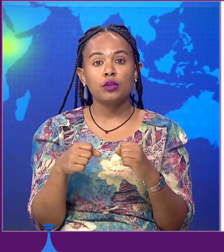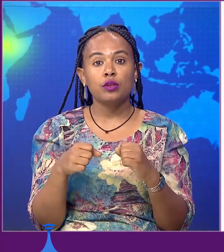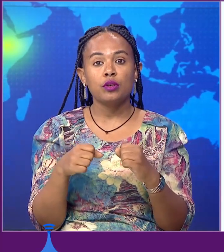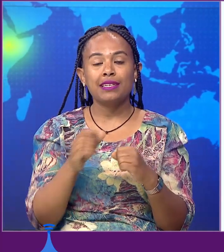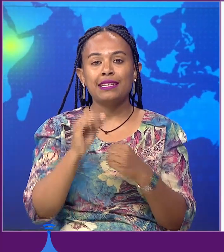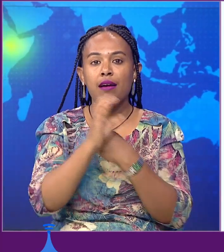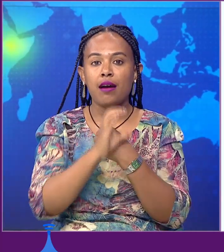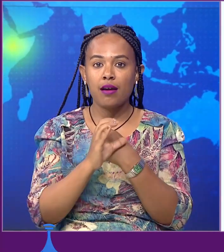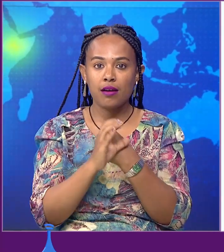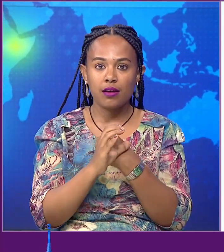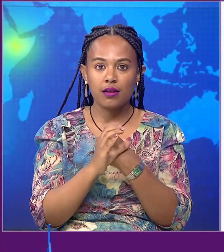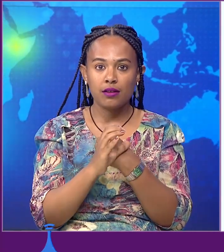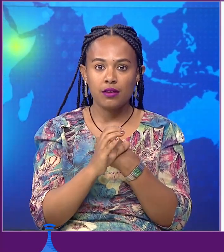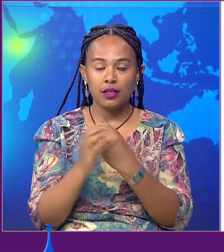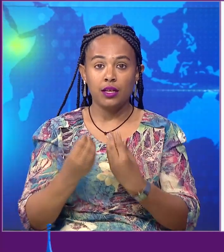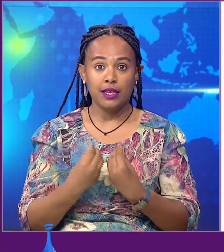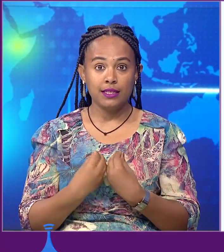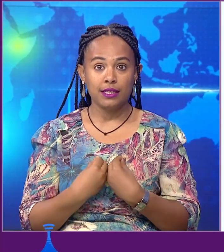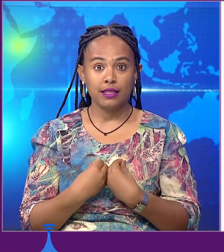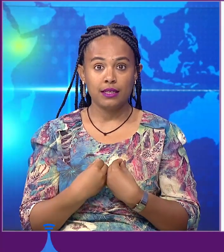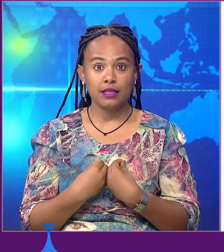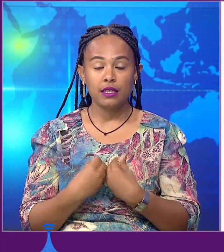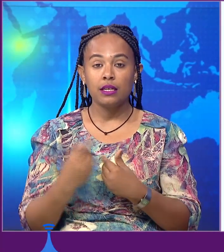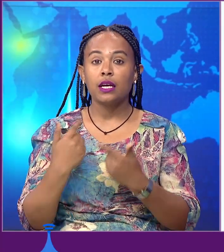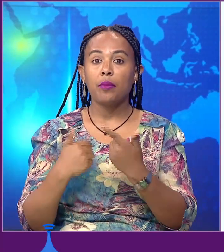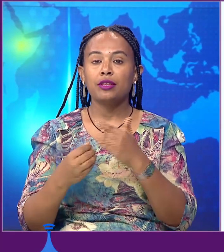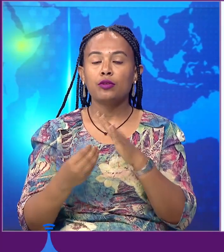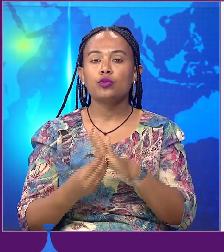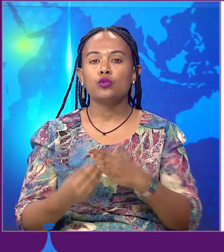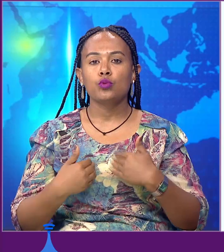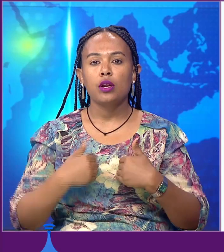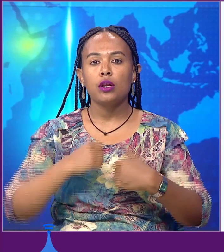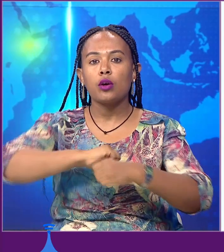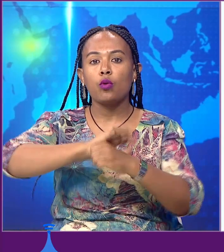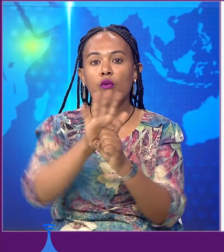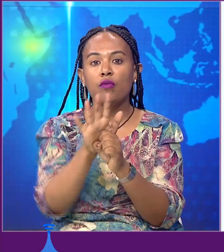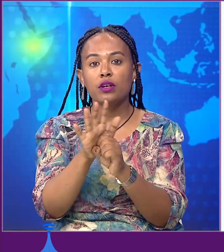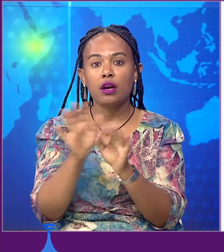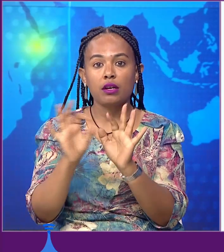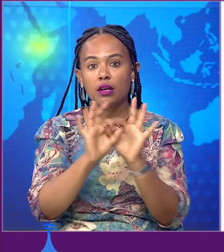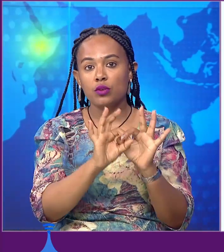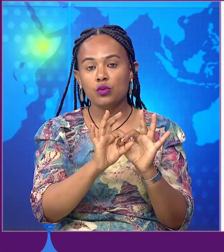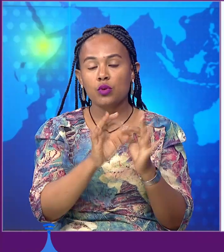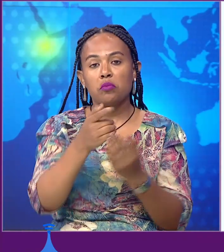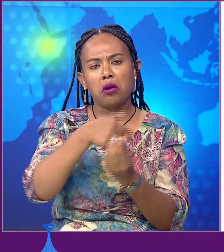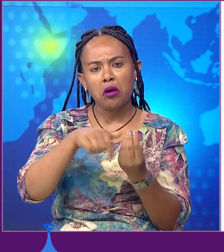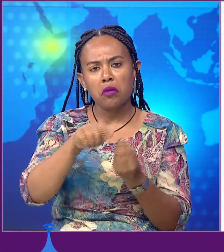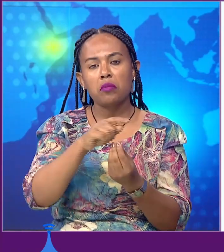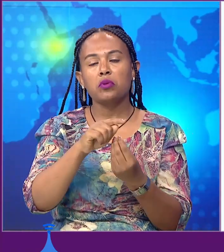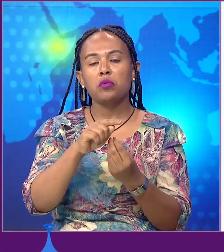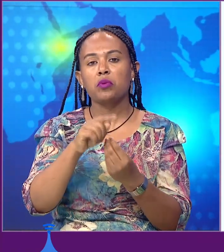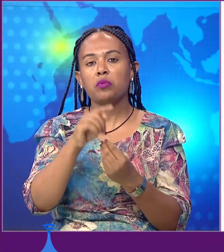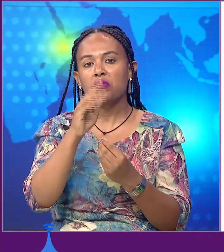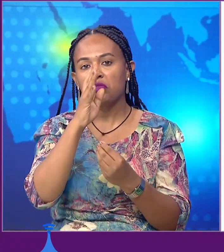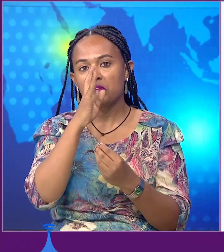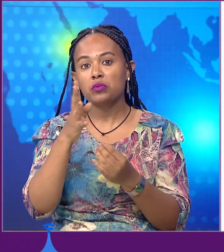እንደ ሀገር የሰጠን ያመጣው ተጽዕኖ አለ ኮቪድ ጋር ተያይዞ። እንዲህ ደግሞ በየአካባቢው ደግሞ የሚፈጠሩ